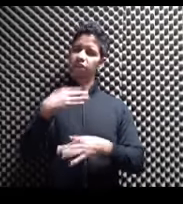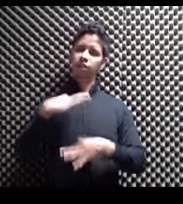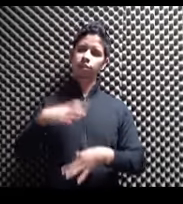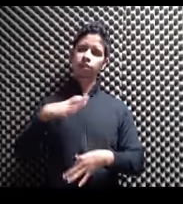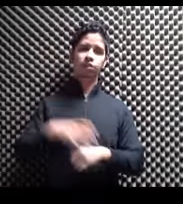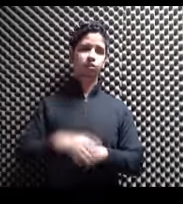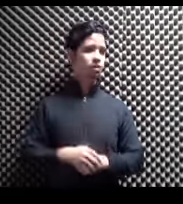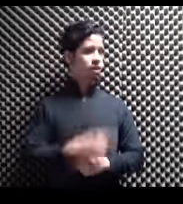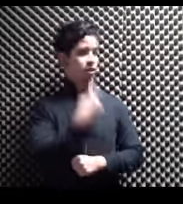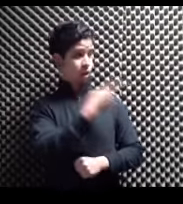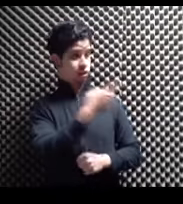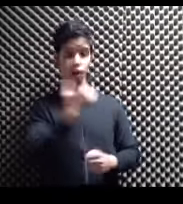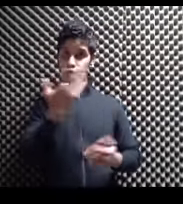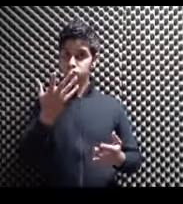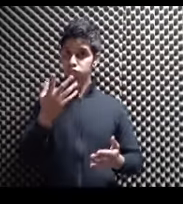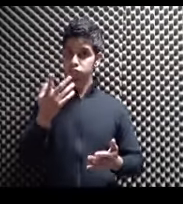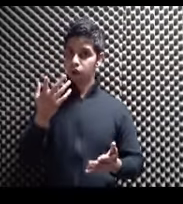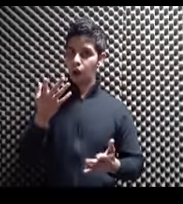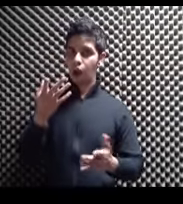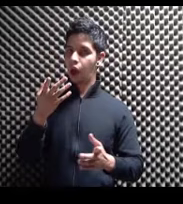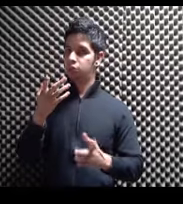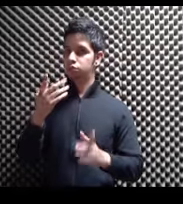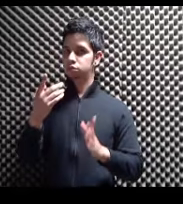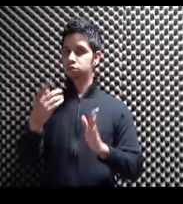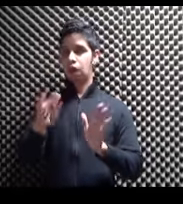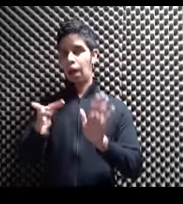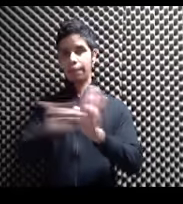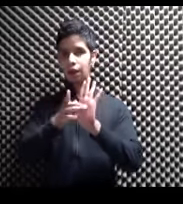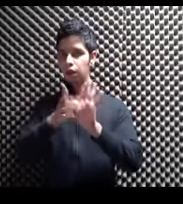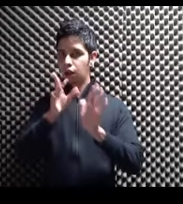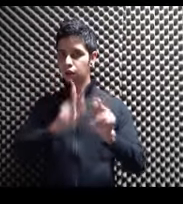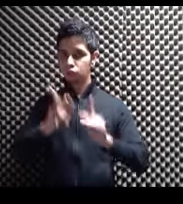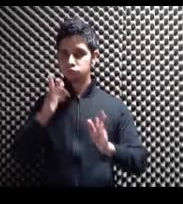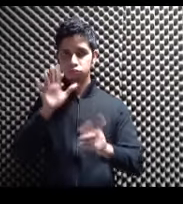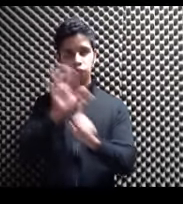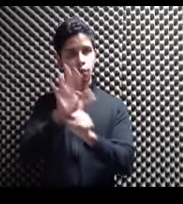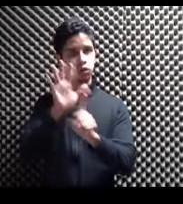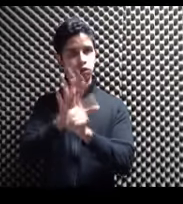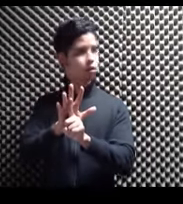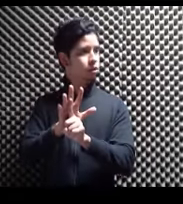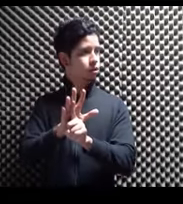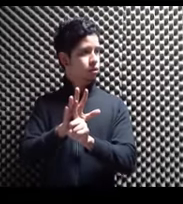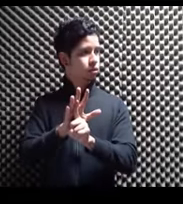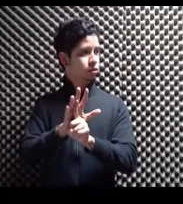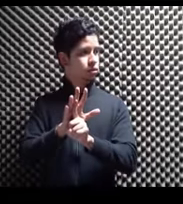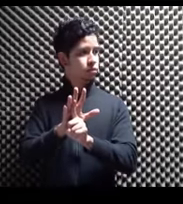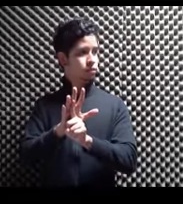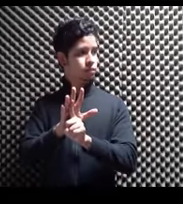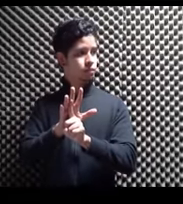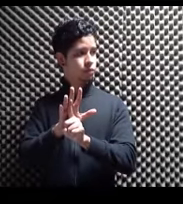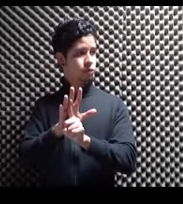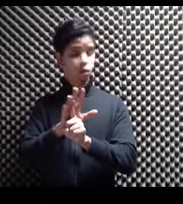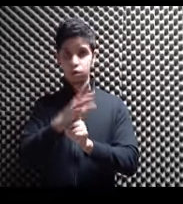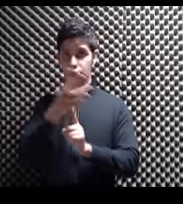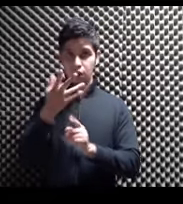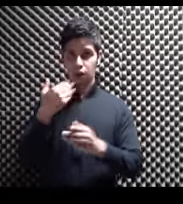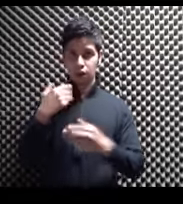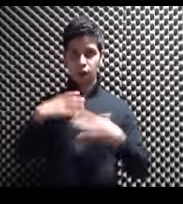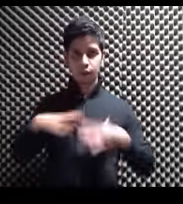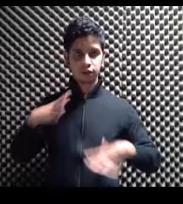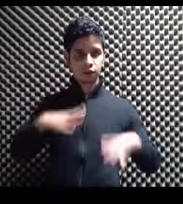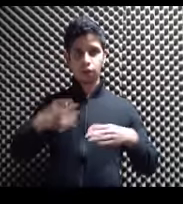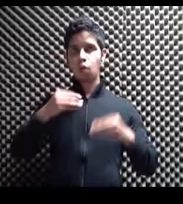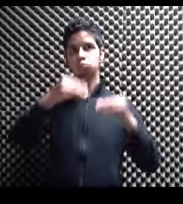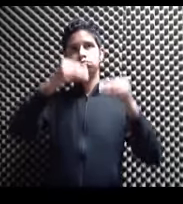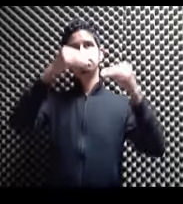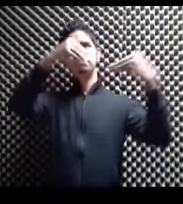Ha sido un palo. Y otra cosa es que ya las camisetas también están recorriendo de una manera a otro el mundo. Ya las hemos enviado a Estados Unidos, las hemos